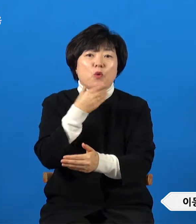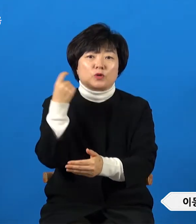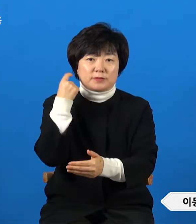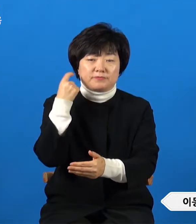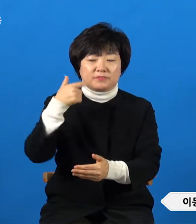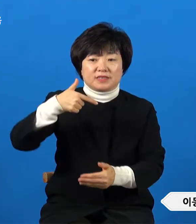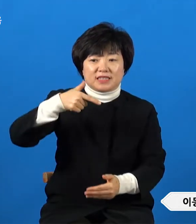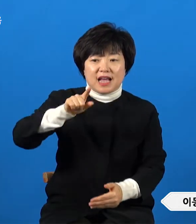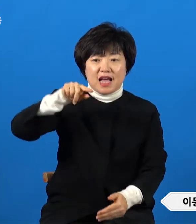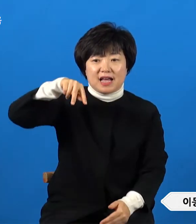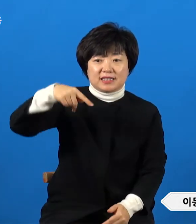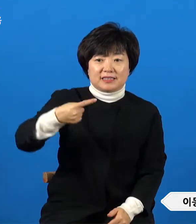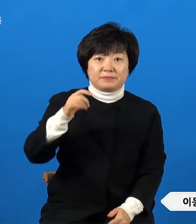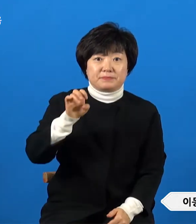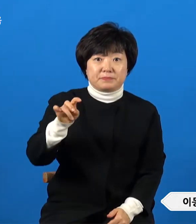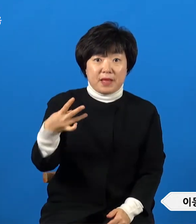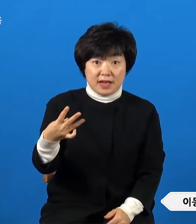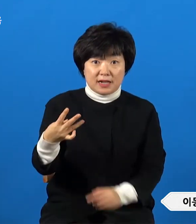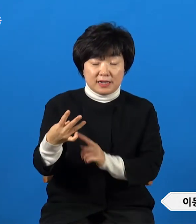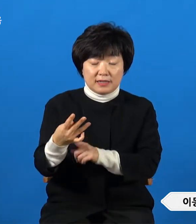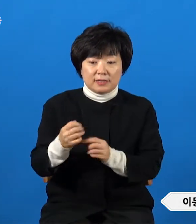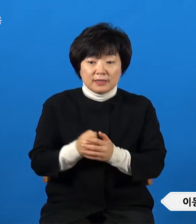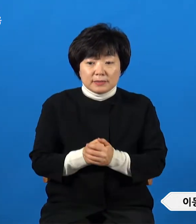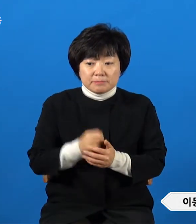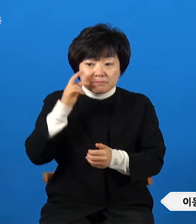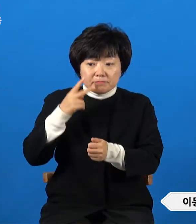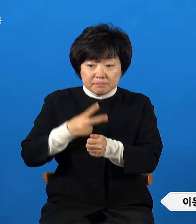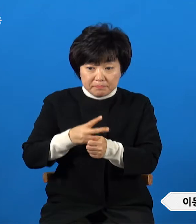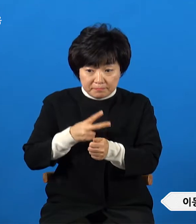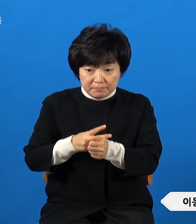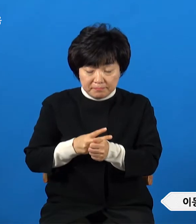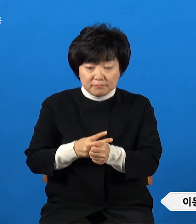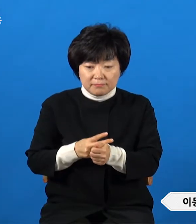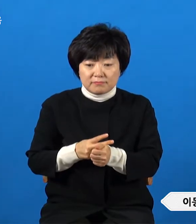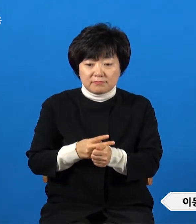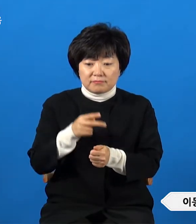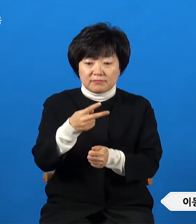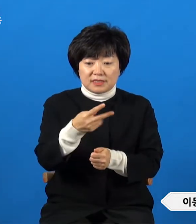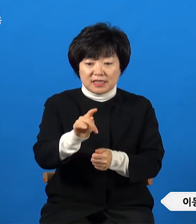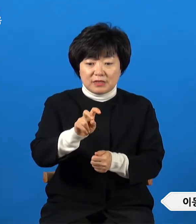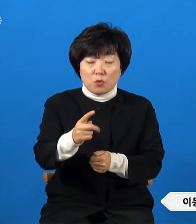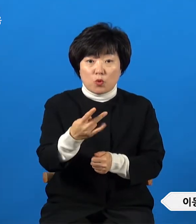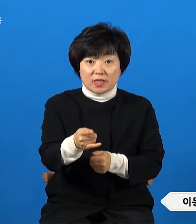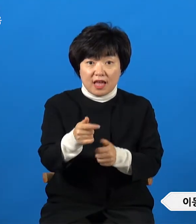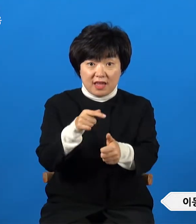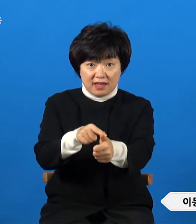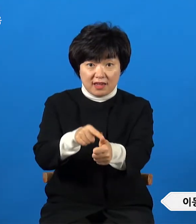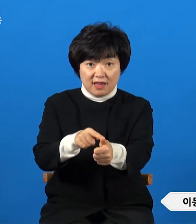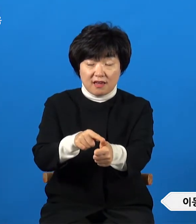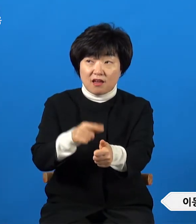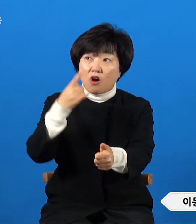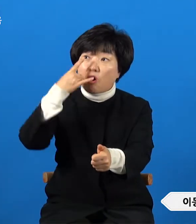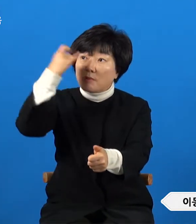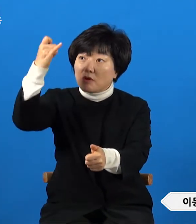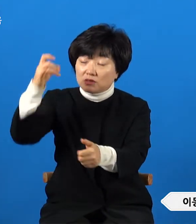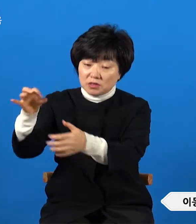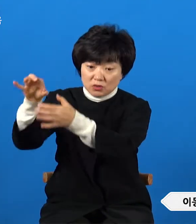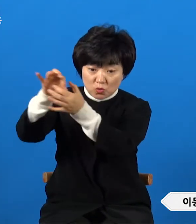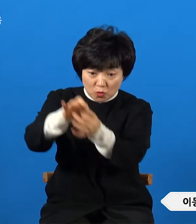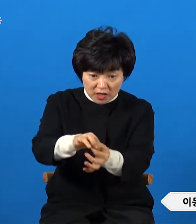바울은 디모데가 바로 어머니를 통해서 이 복음을 접했고 이 복음을